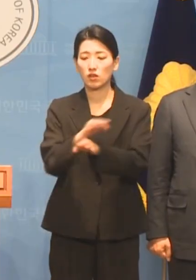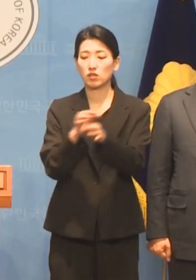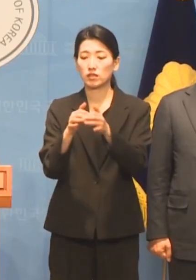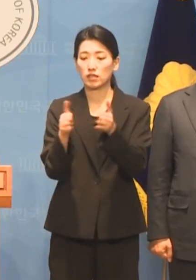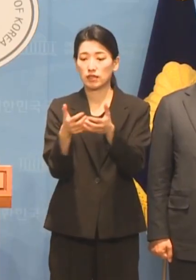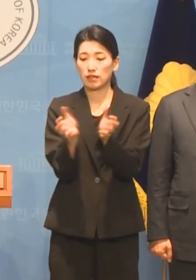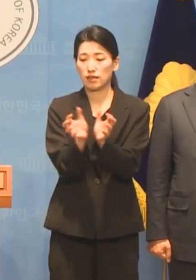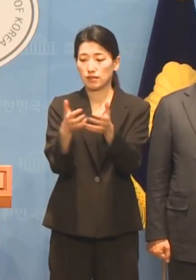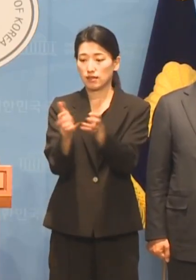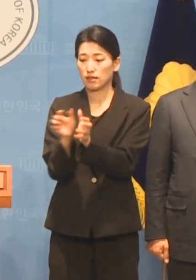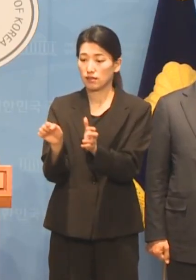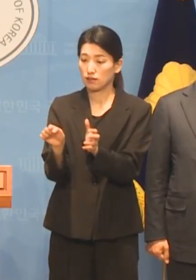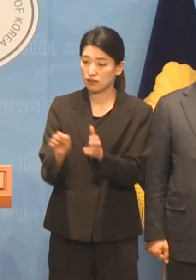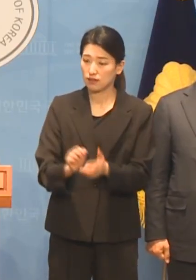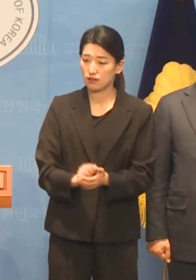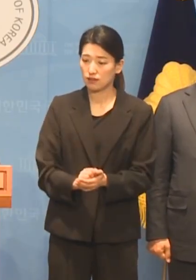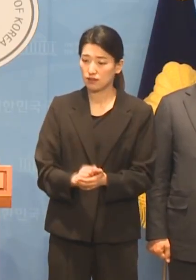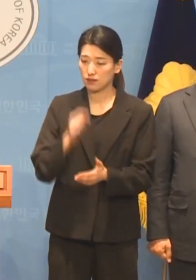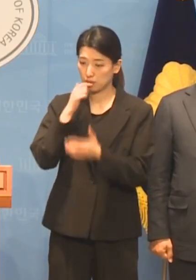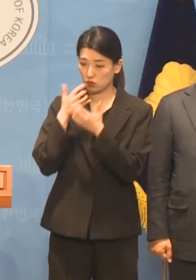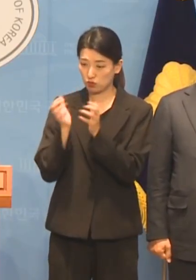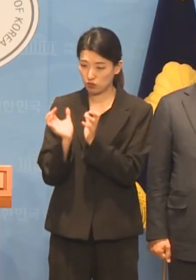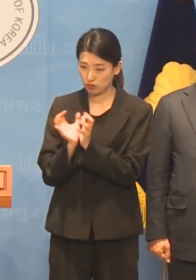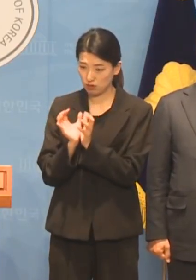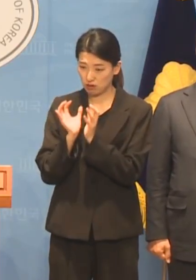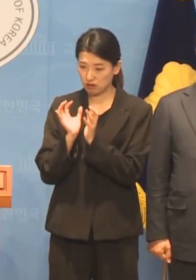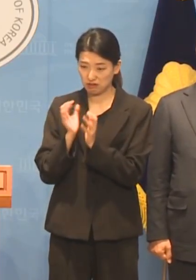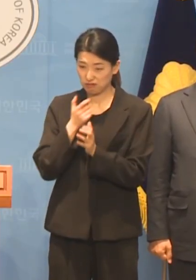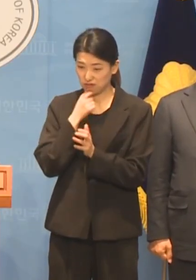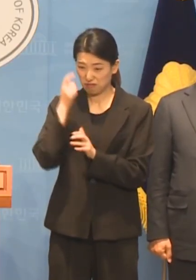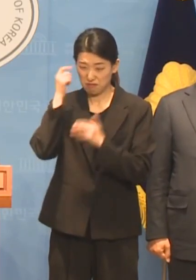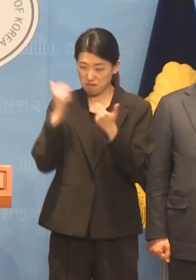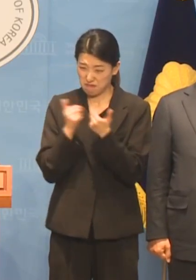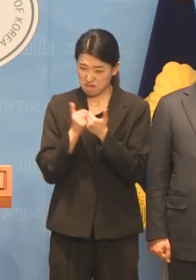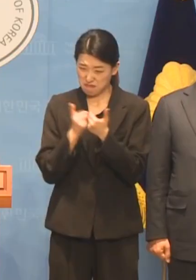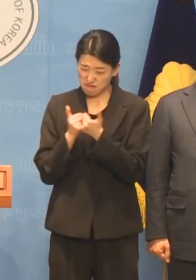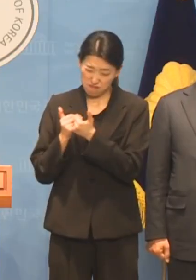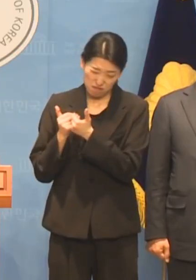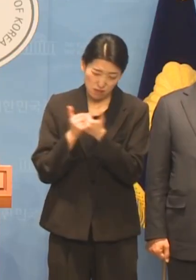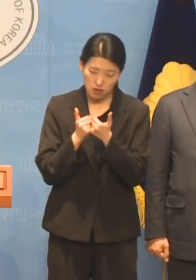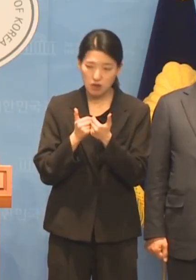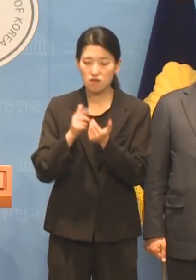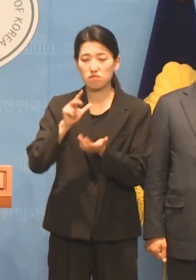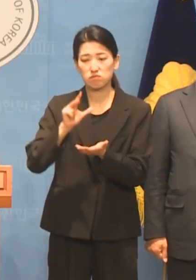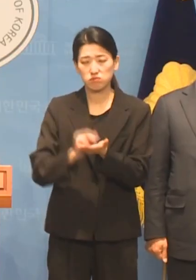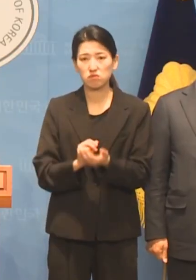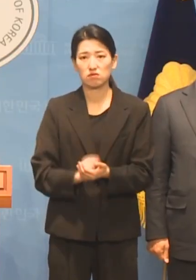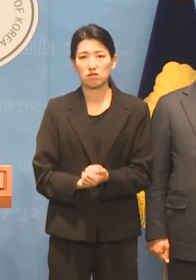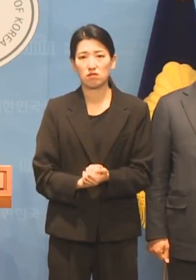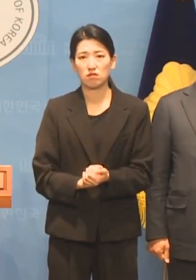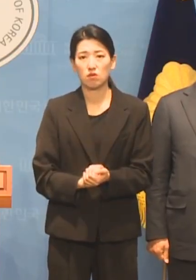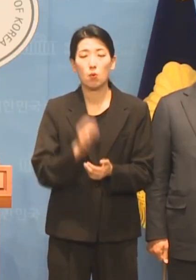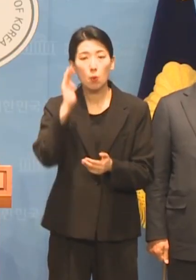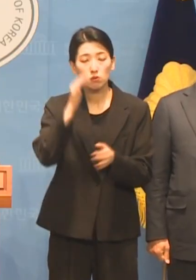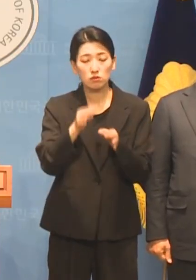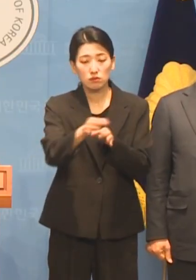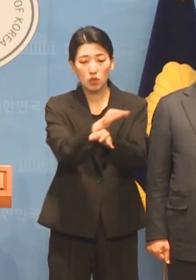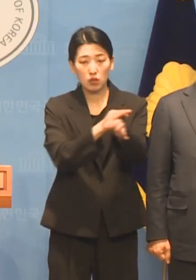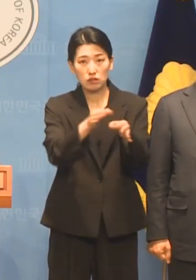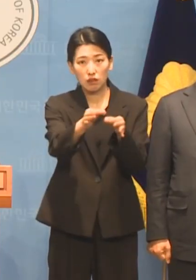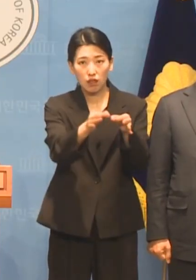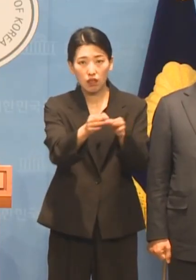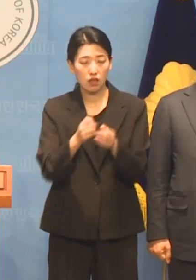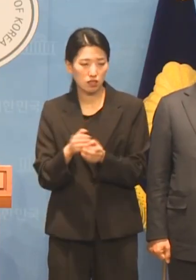경제단체들도 반대를 위한 반대를 하고 있습니다. 우리 자본시장에 대한 투자자들의 신뢰를 훼손한